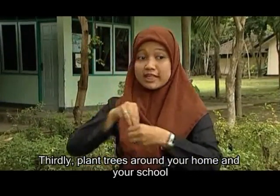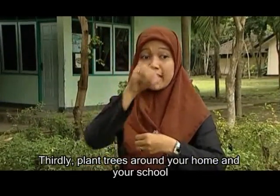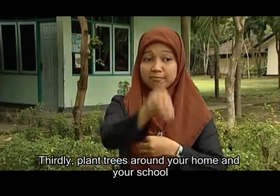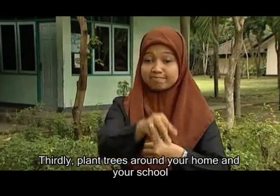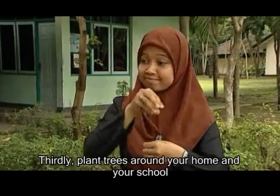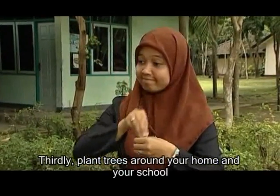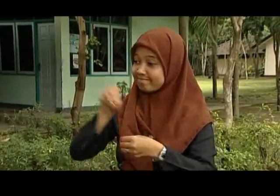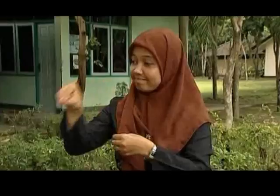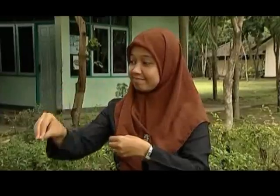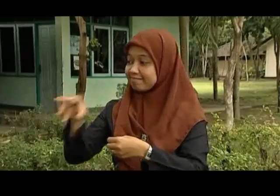ditanam.